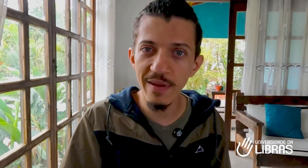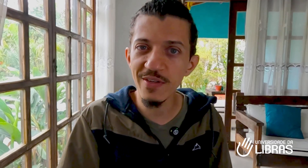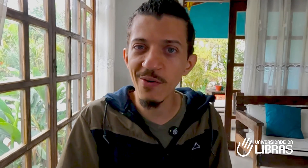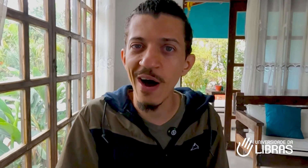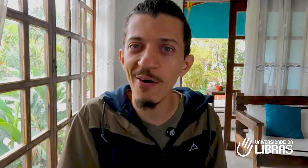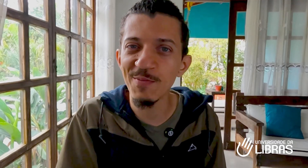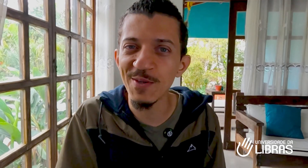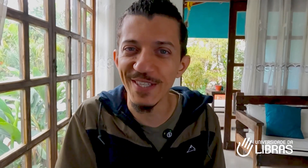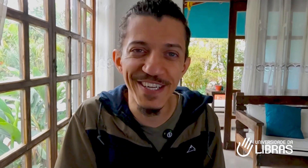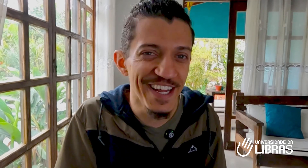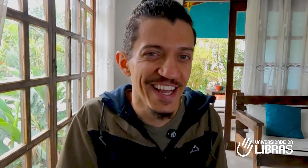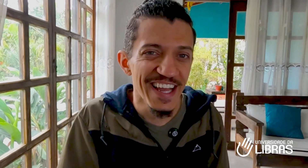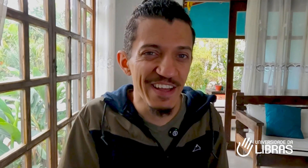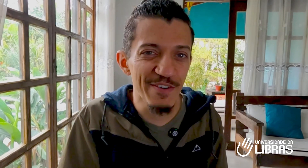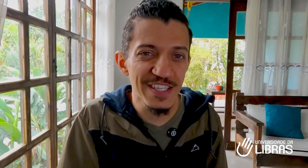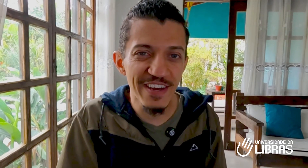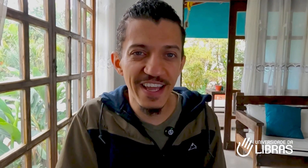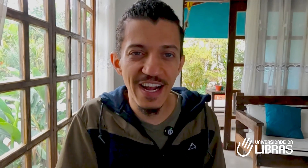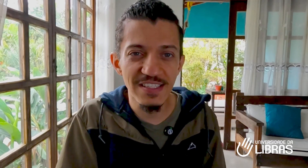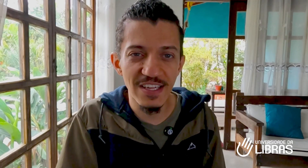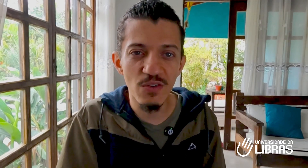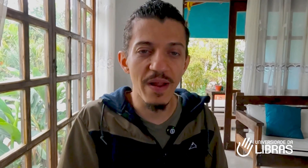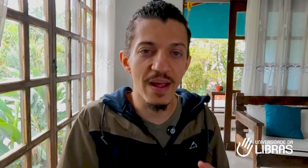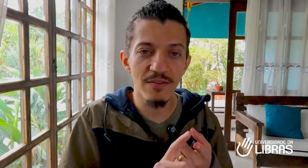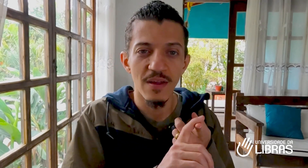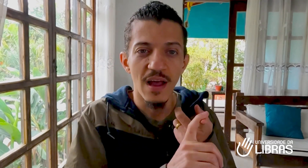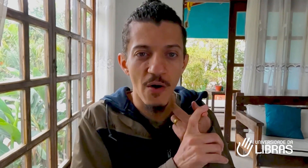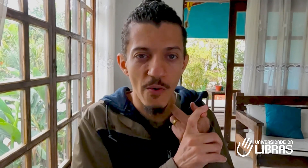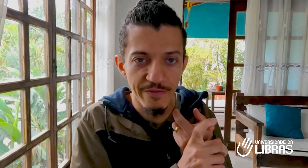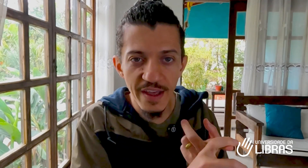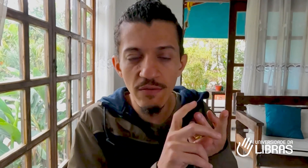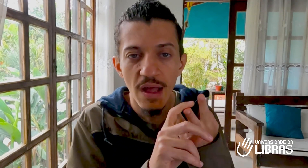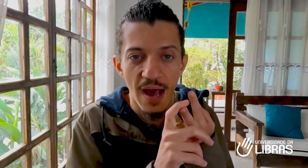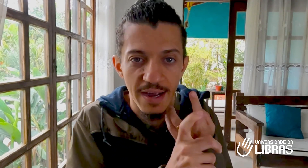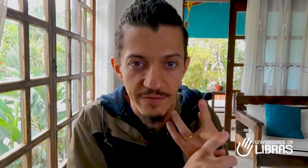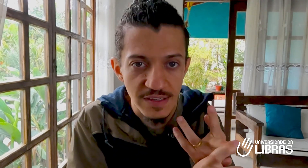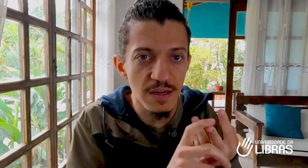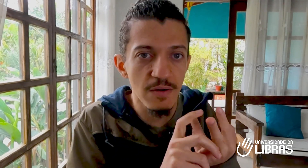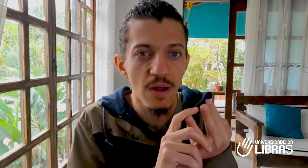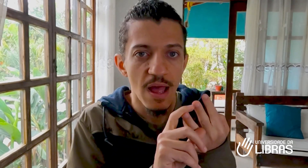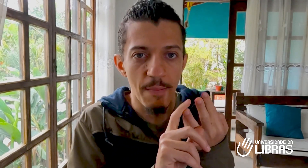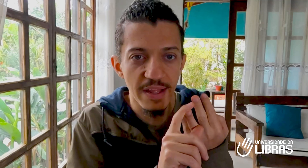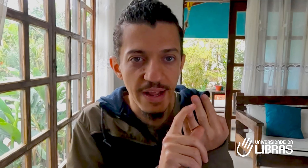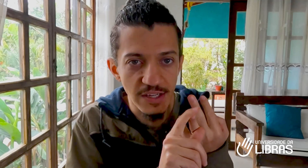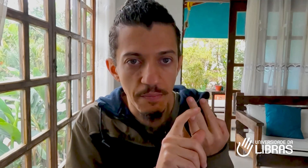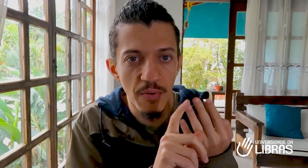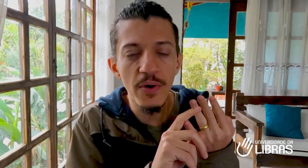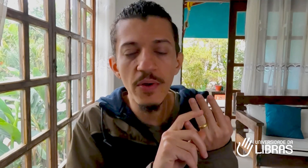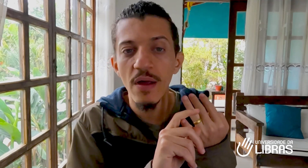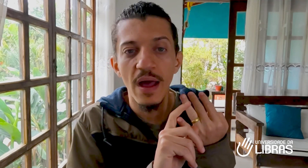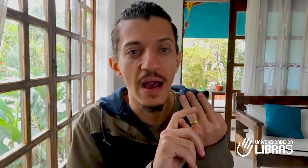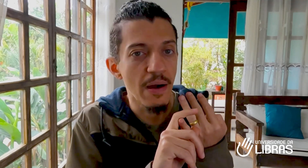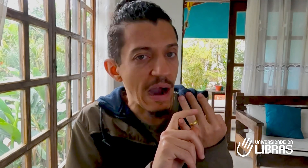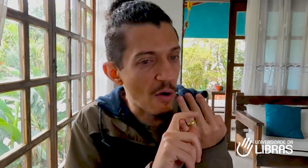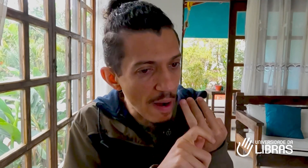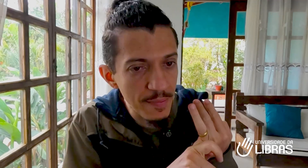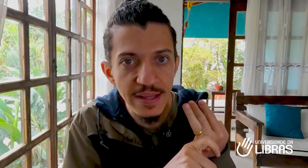que um house por dia. E você vai ter acesso completo ao evento, à gravação, a materiais de apoio, ao mapa mental para você